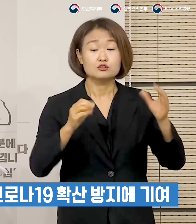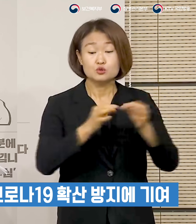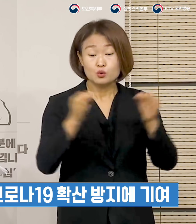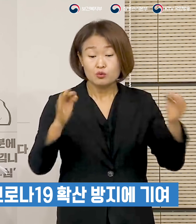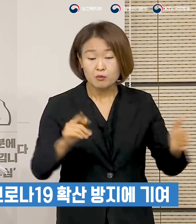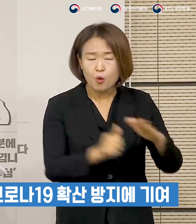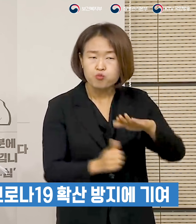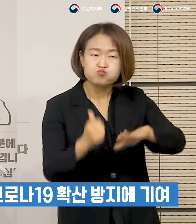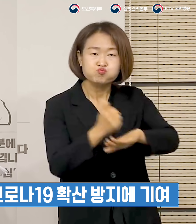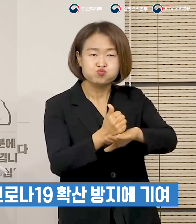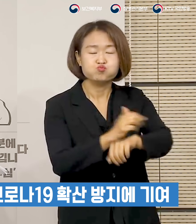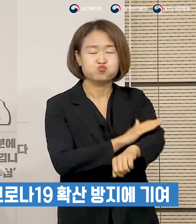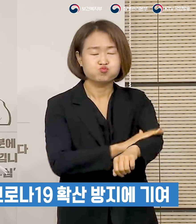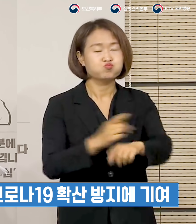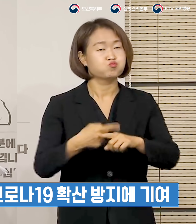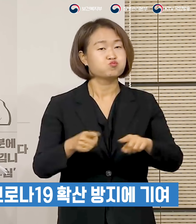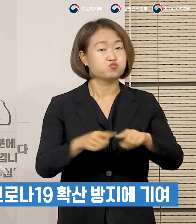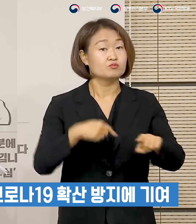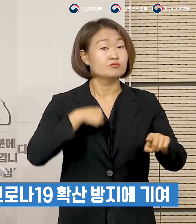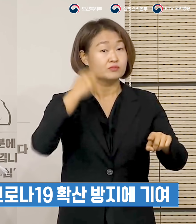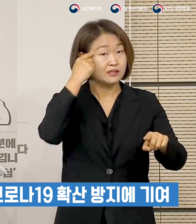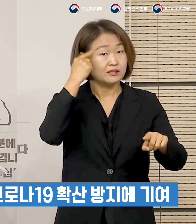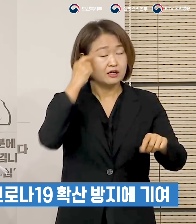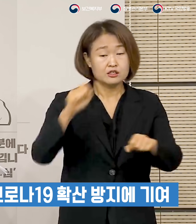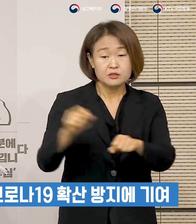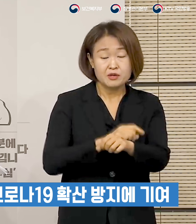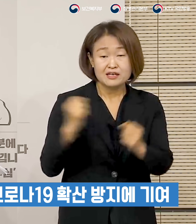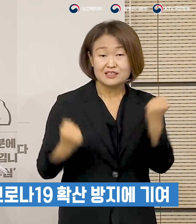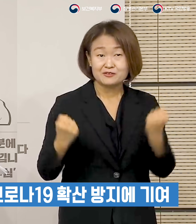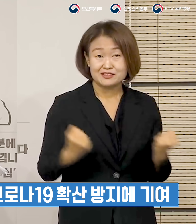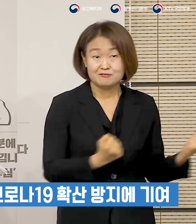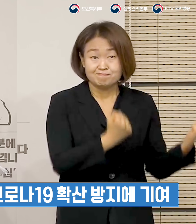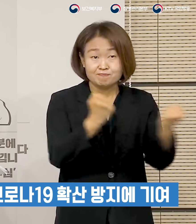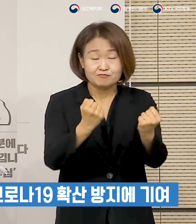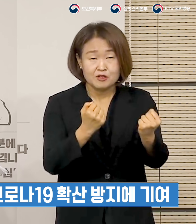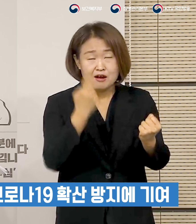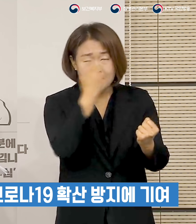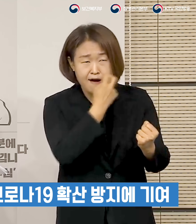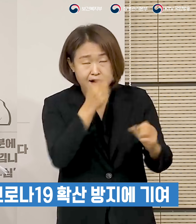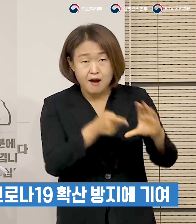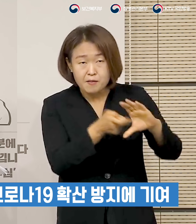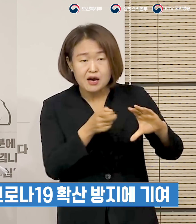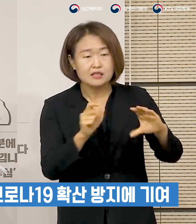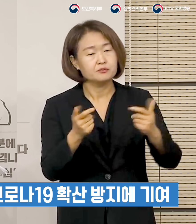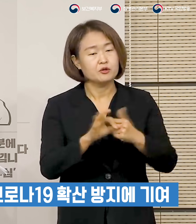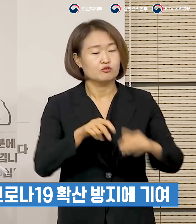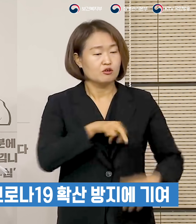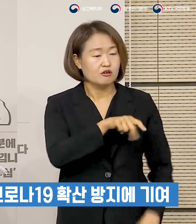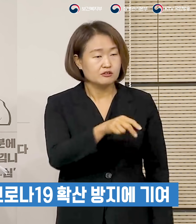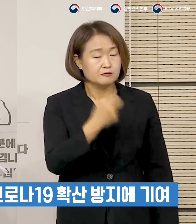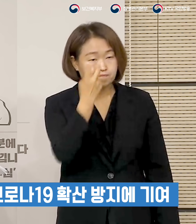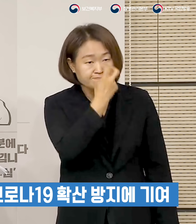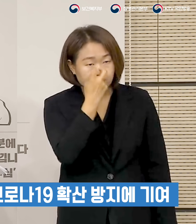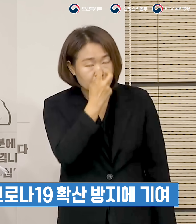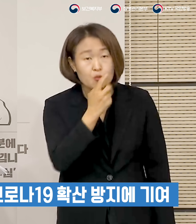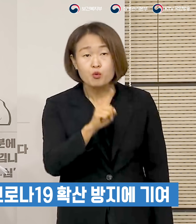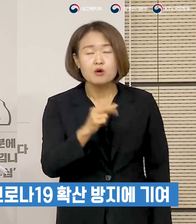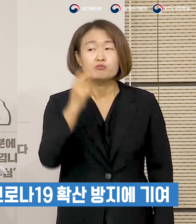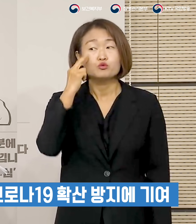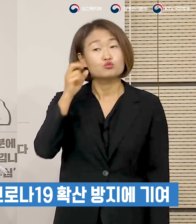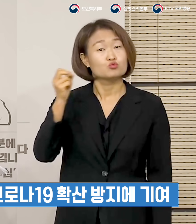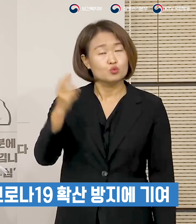성공적이라고 평가할 수 있을 것입니다. 특히 자동차 이동형 모델이나 도보 이동형 모델 등은 미국이나 일본 등